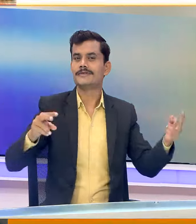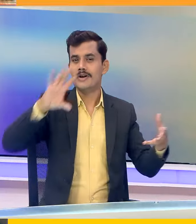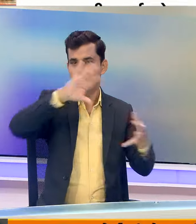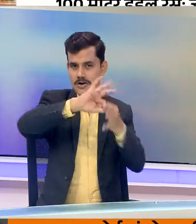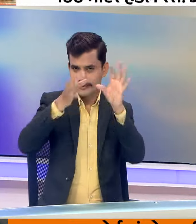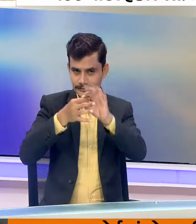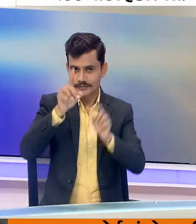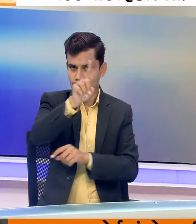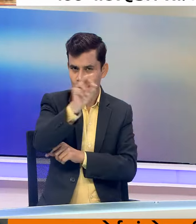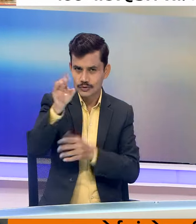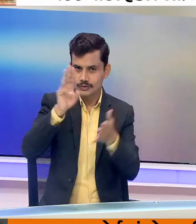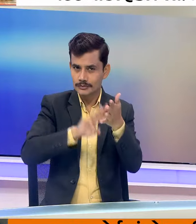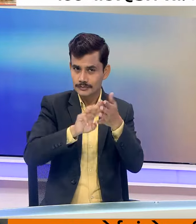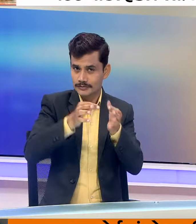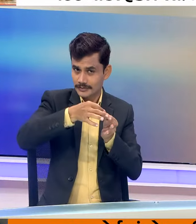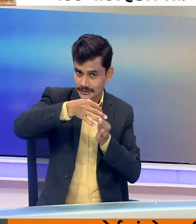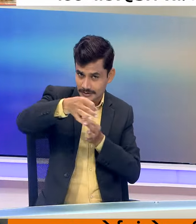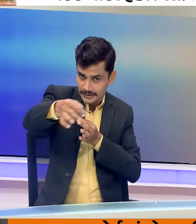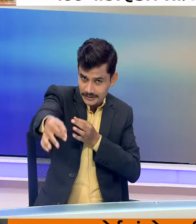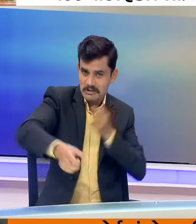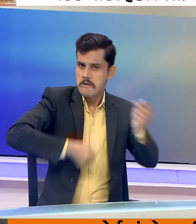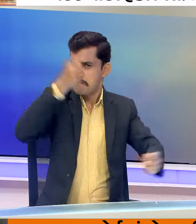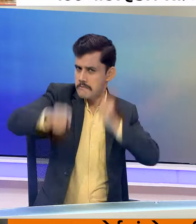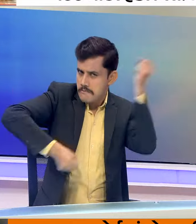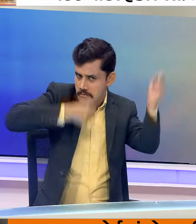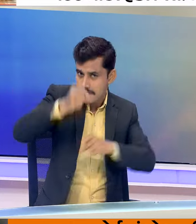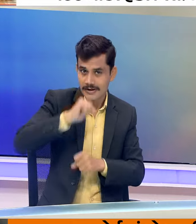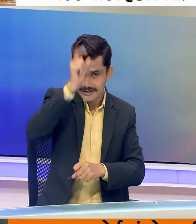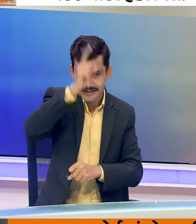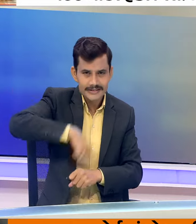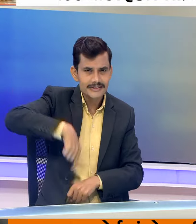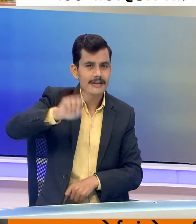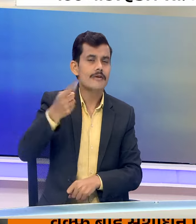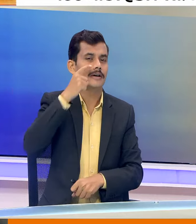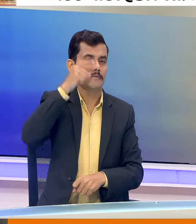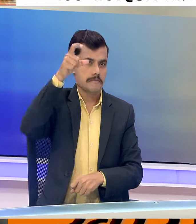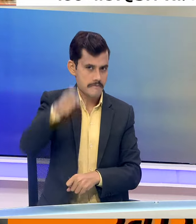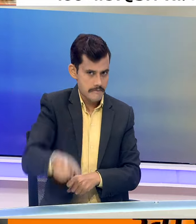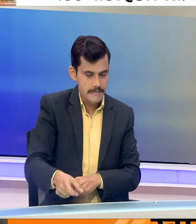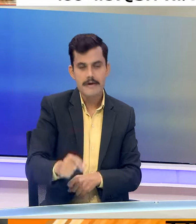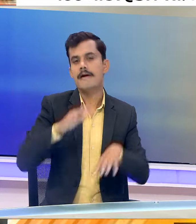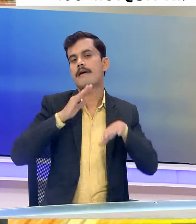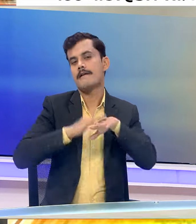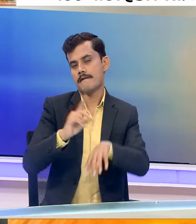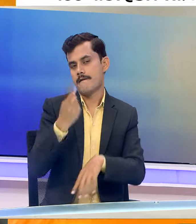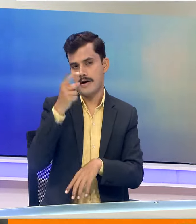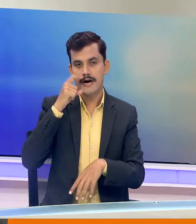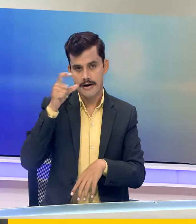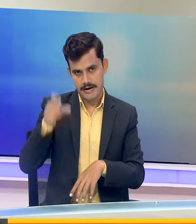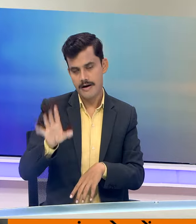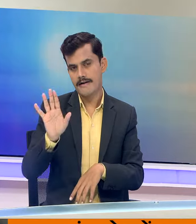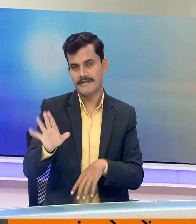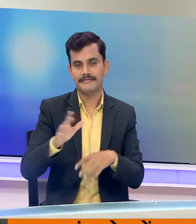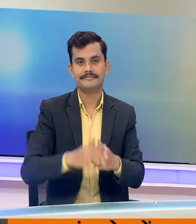मीटर हर्ल्स दौड़ने वाली पहली भारतीय महिला एथलीट हैं।